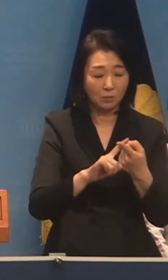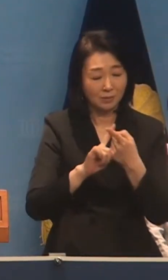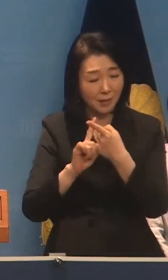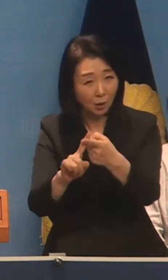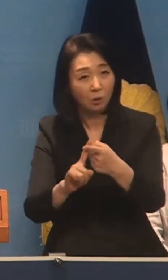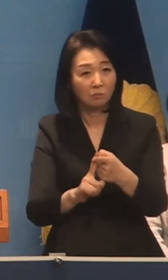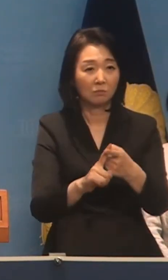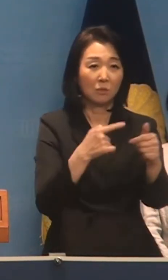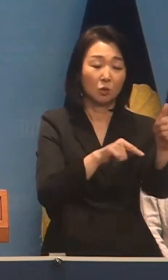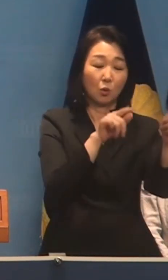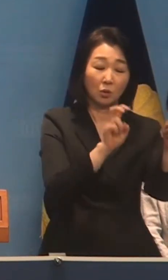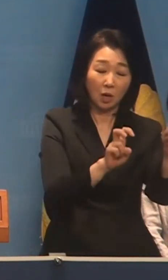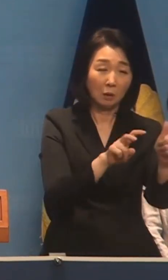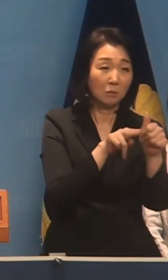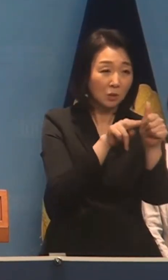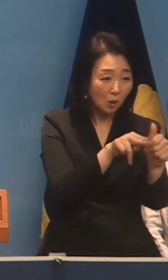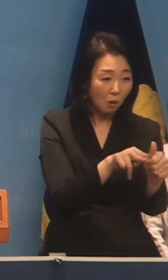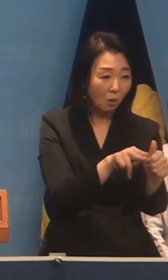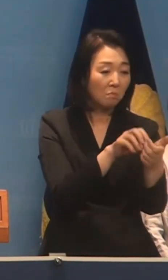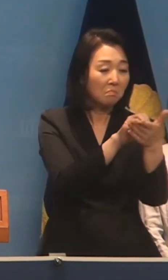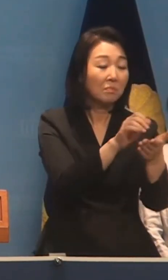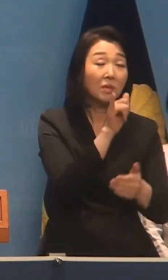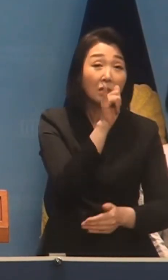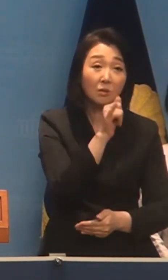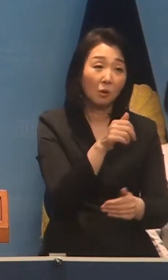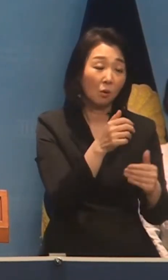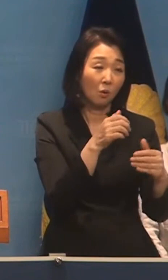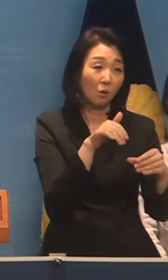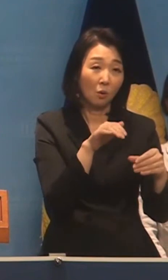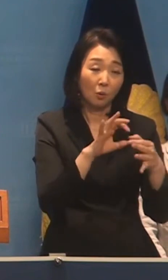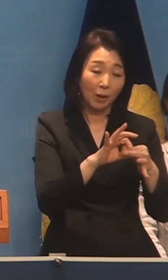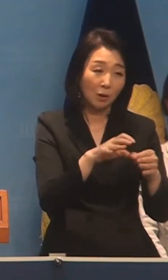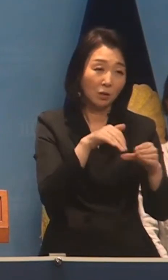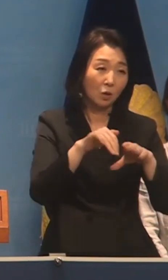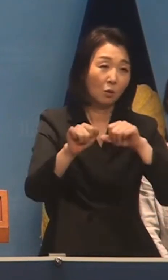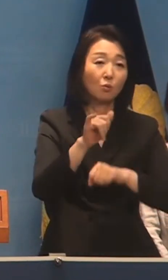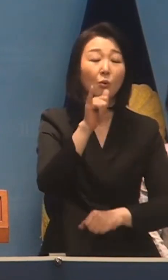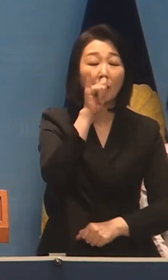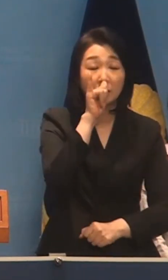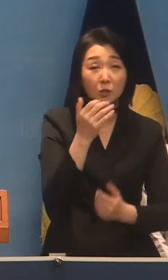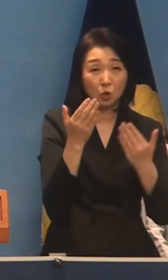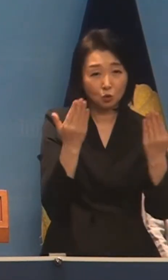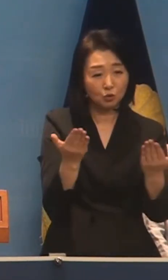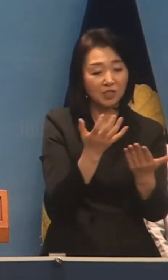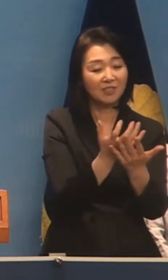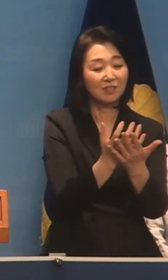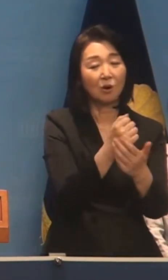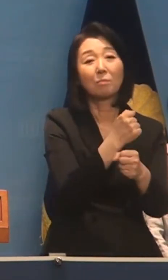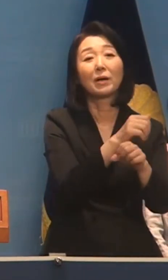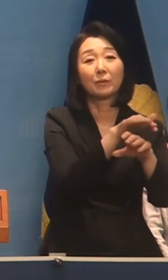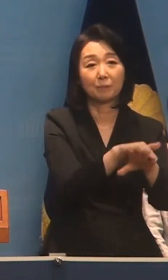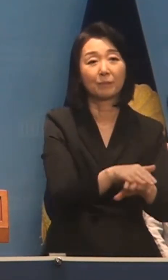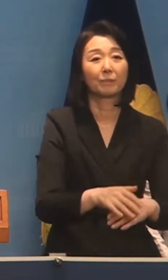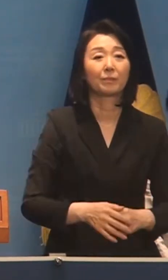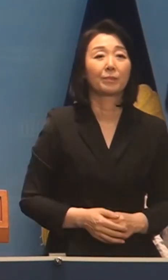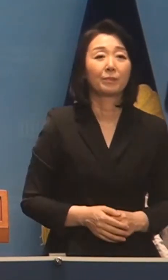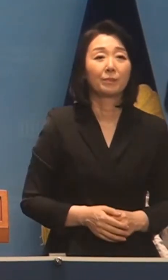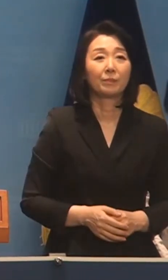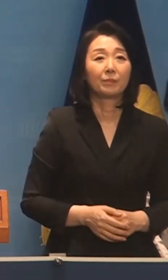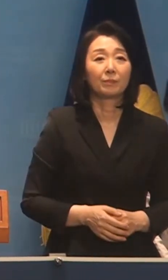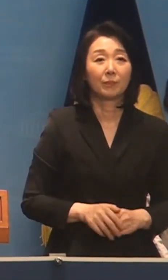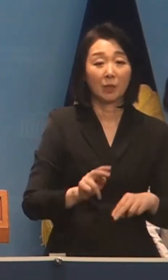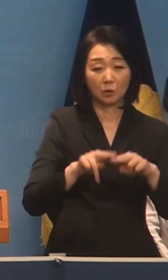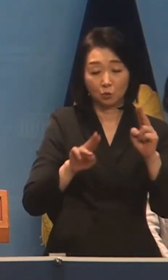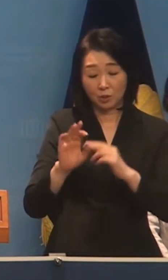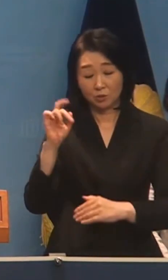교육감 선거에 입후보하거나 관련 선거운동을 할 수 있도록 휴직 근거를 마련했습니다.